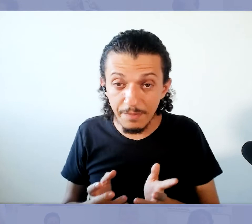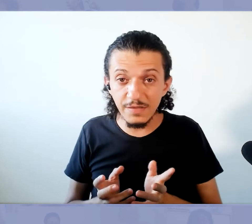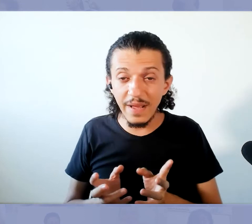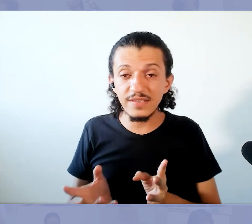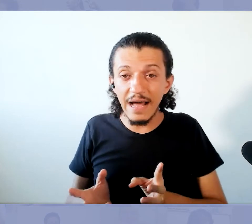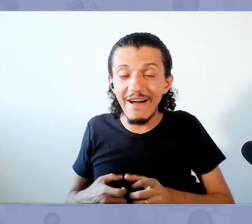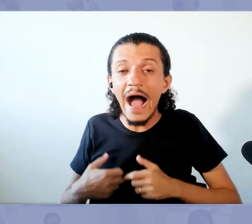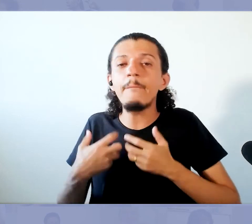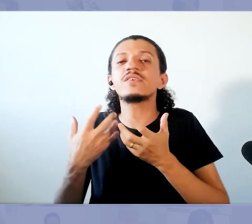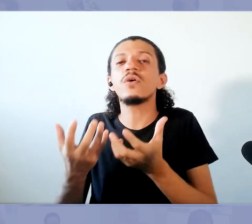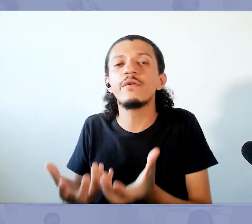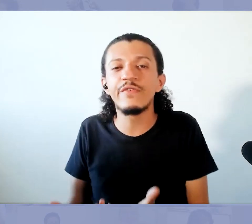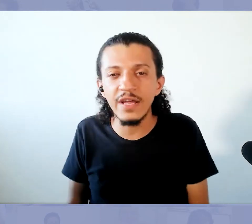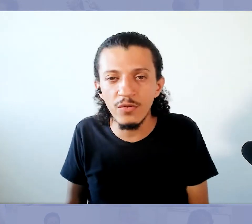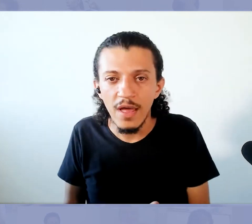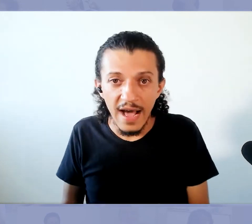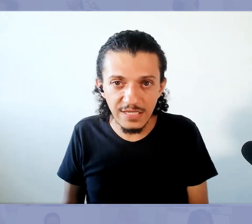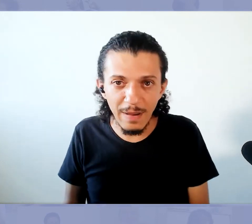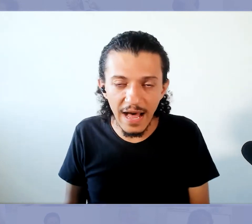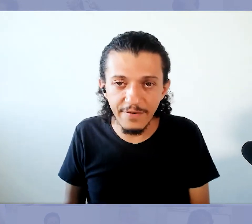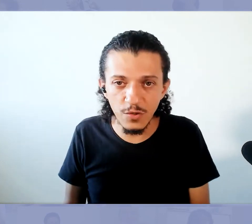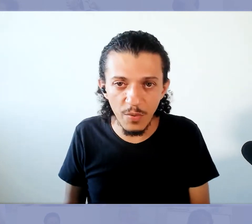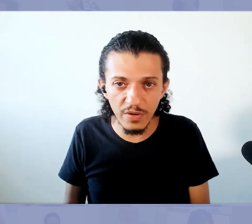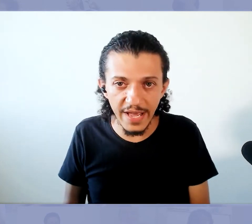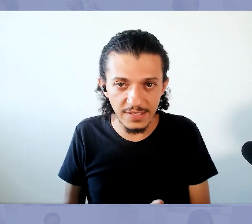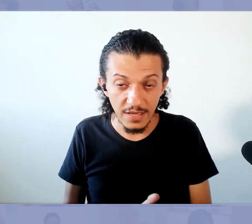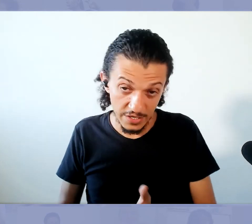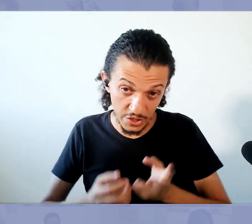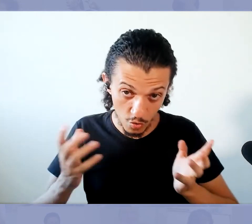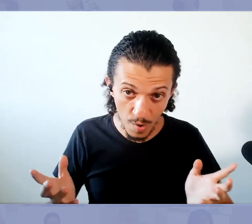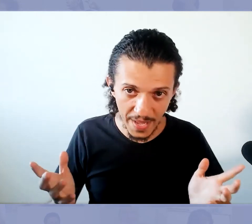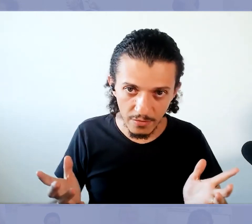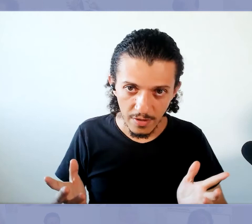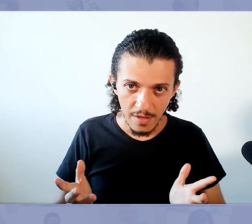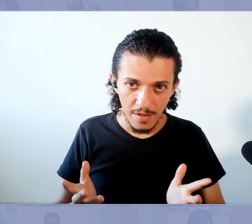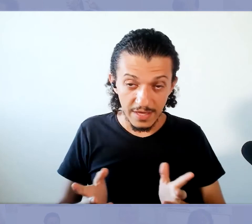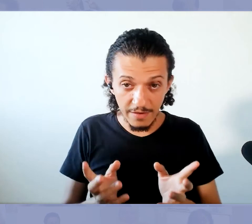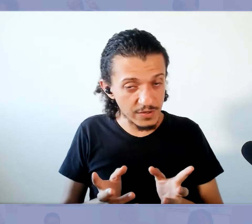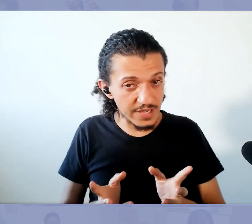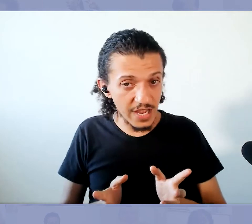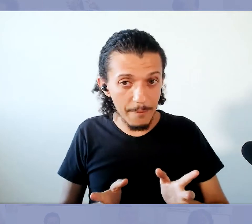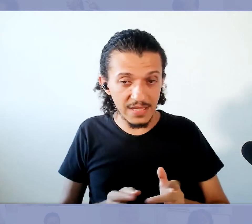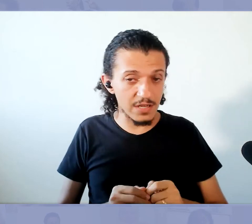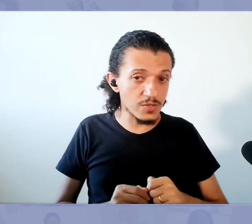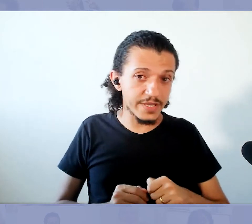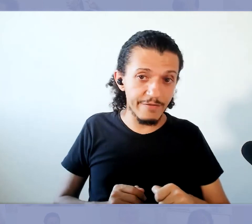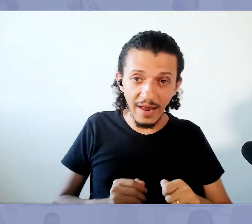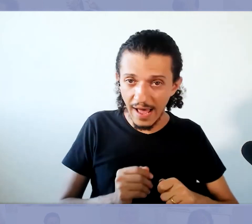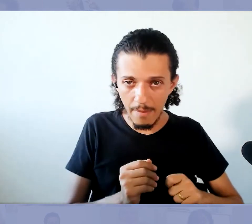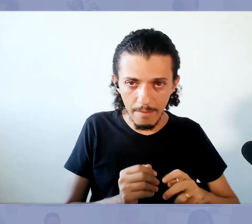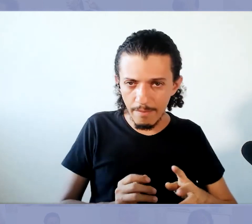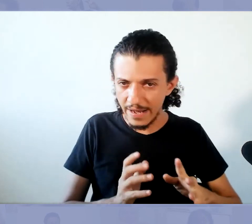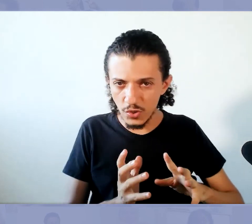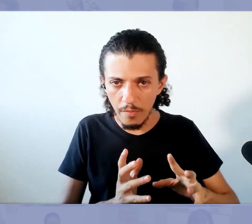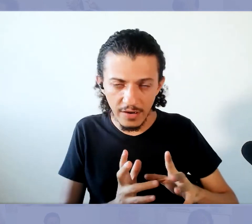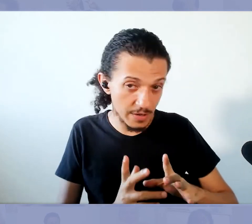Você simplesmente estava absorvendo as palavras do português. E chegou um momento que você, de repente, você conseguia